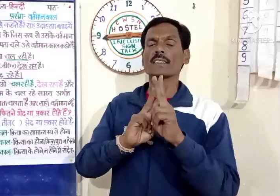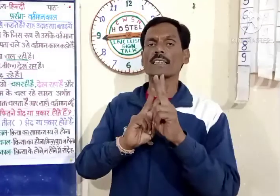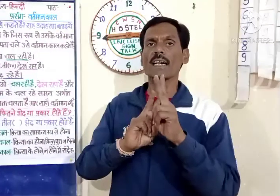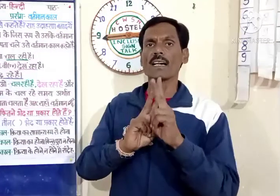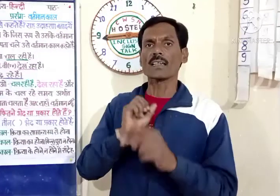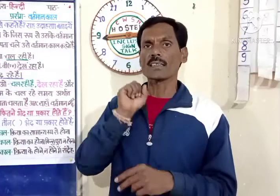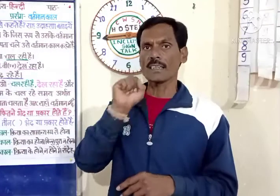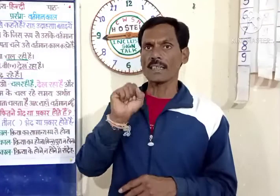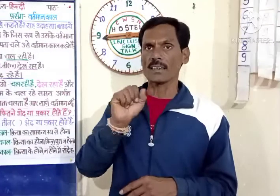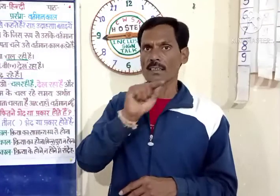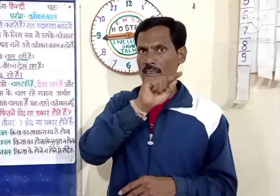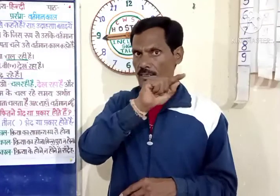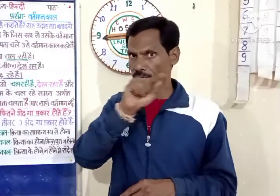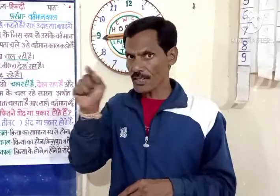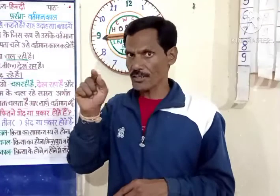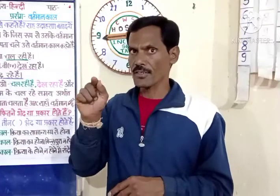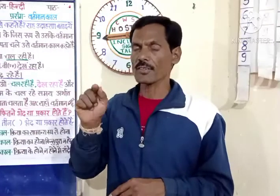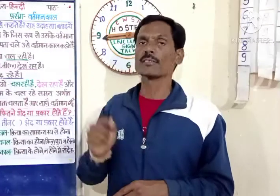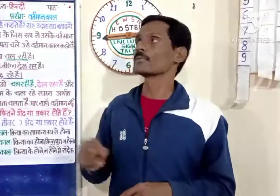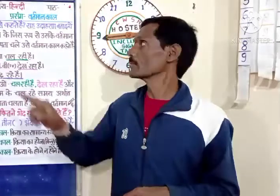क्रिया के जिस